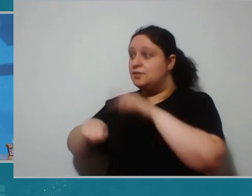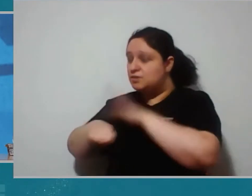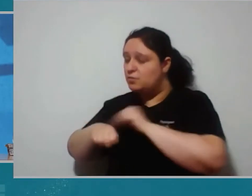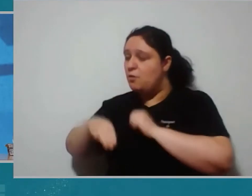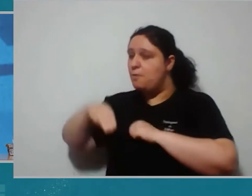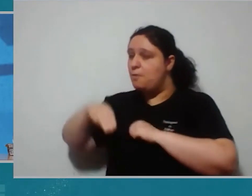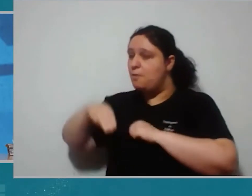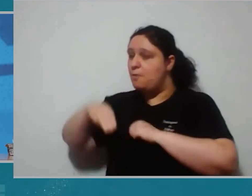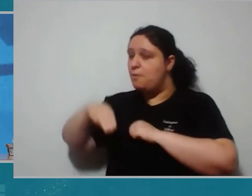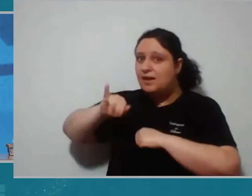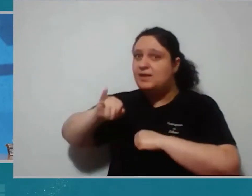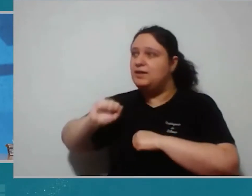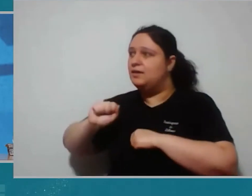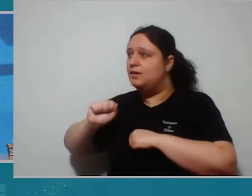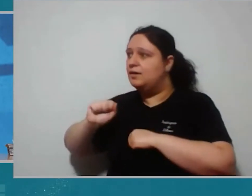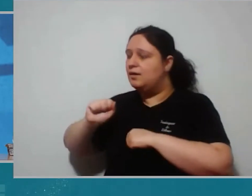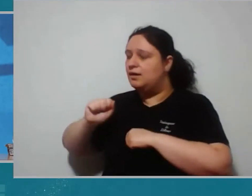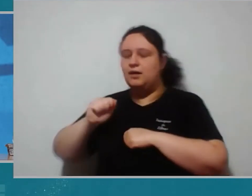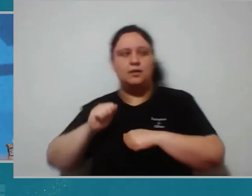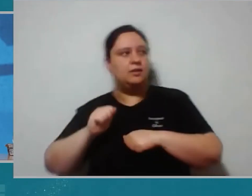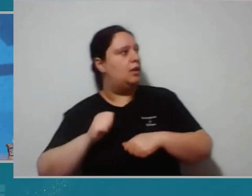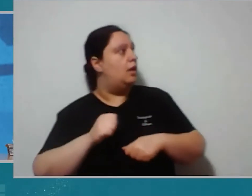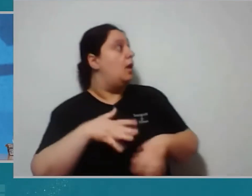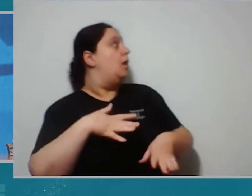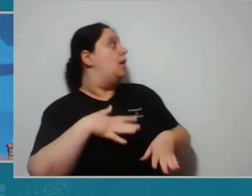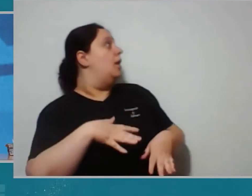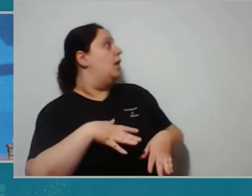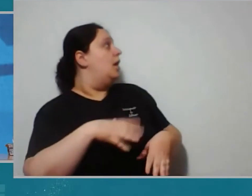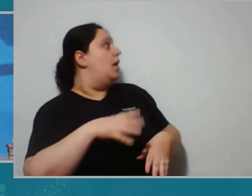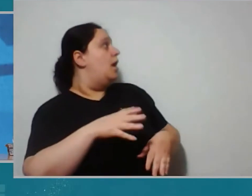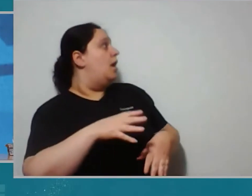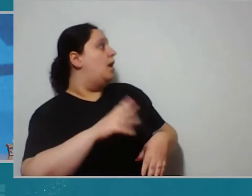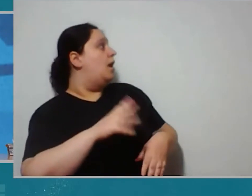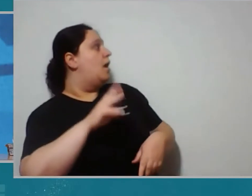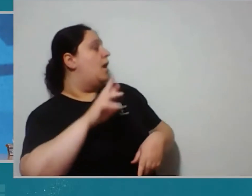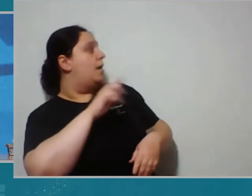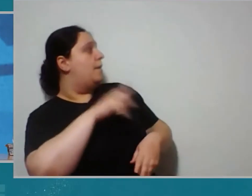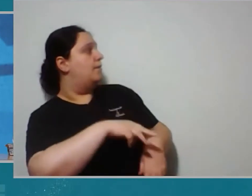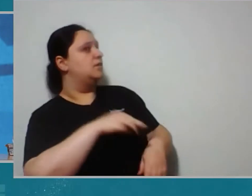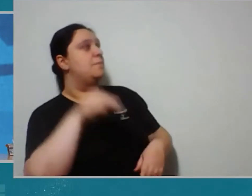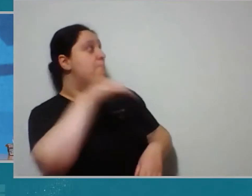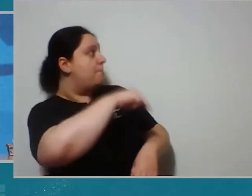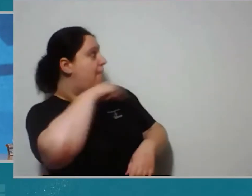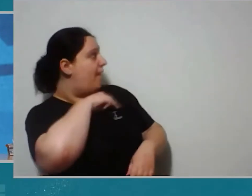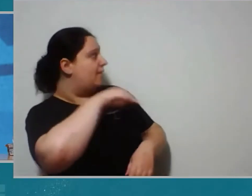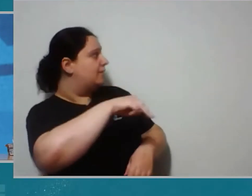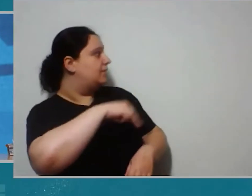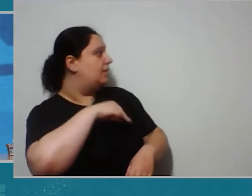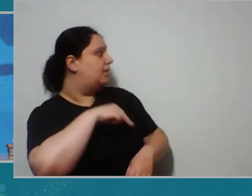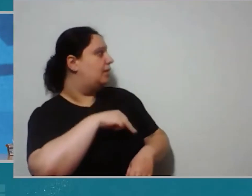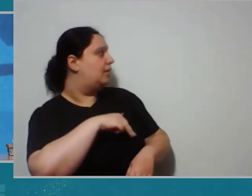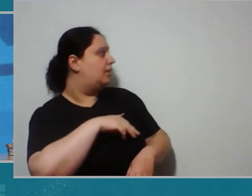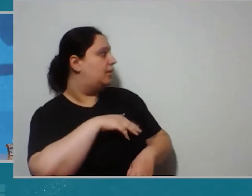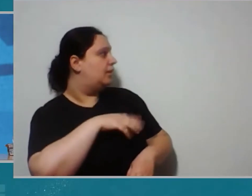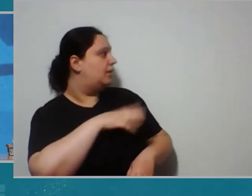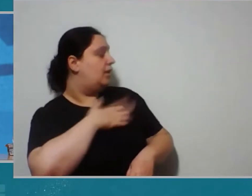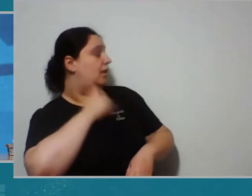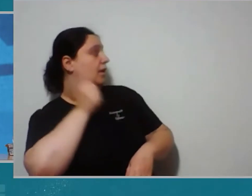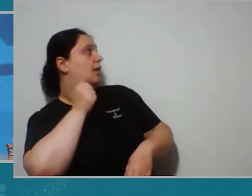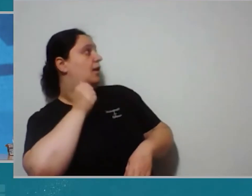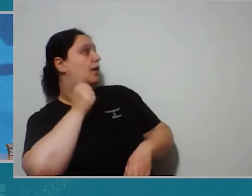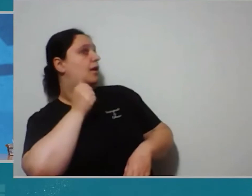Ela, voltando-se, lhe disse em hebraico: Rabone, que quer dizer mestre. E olha só